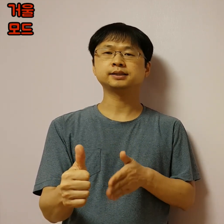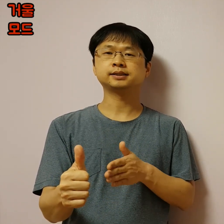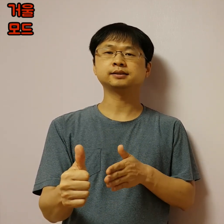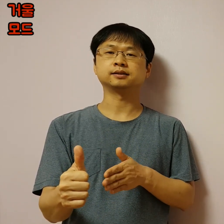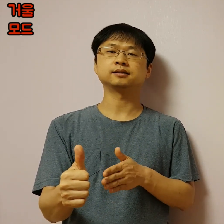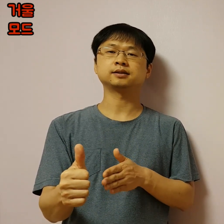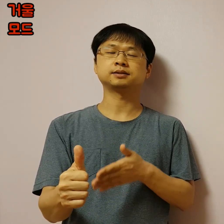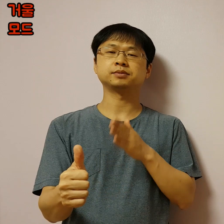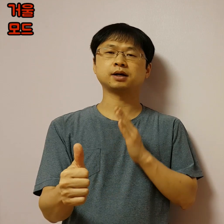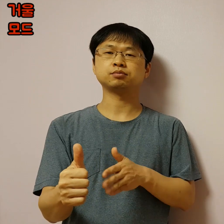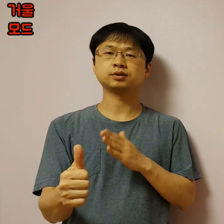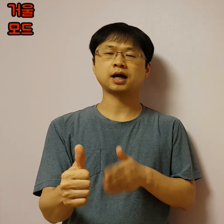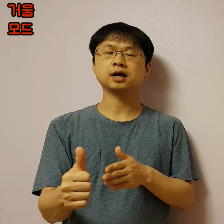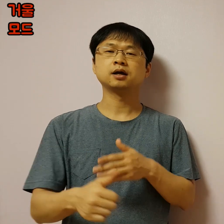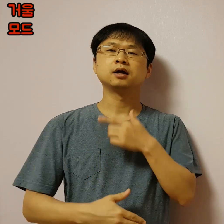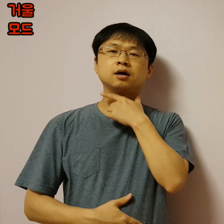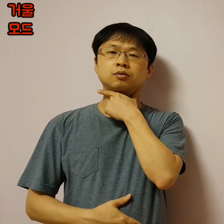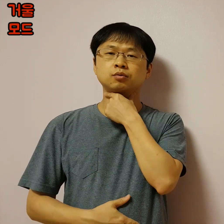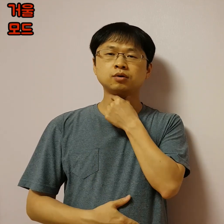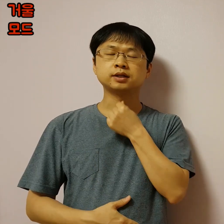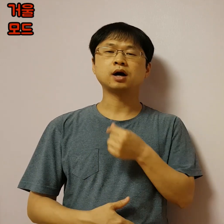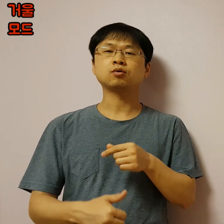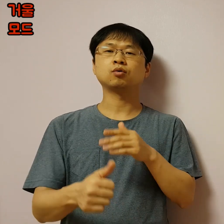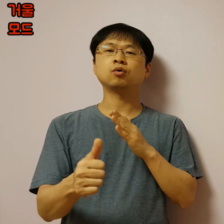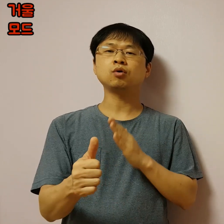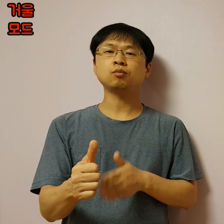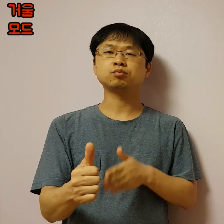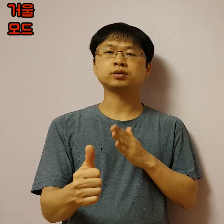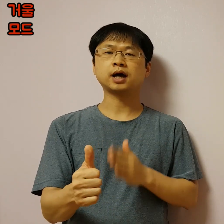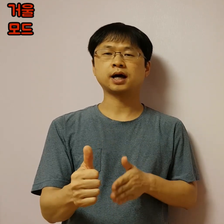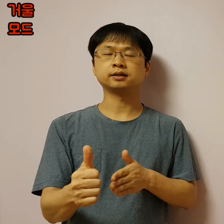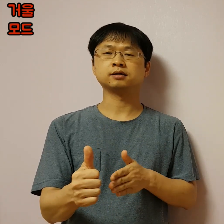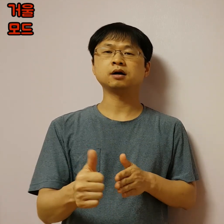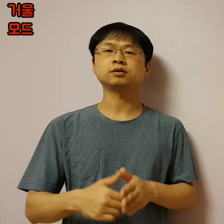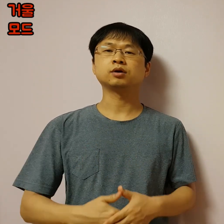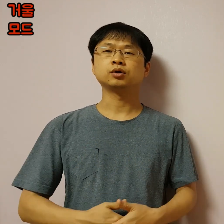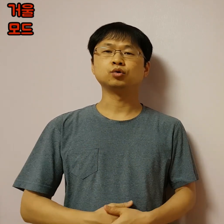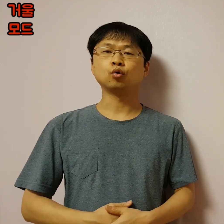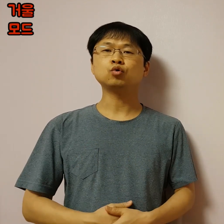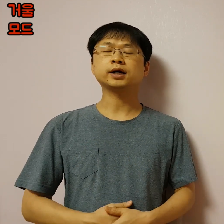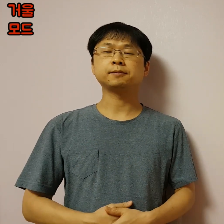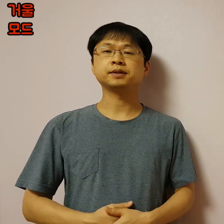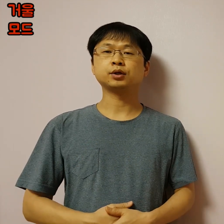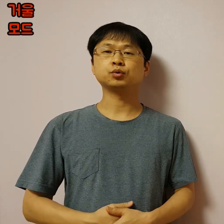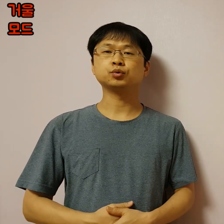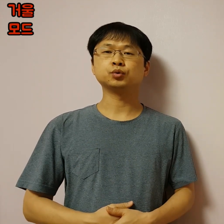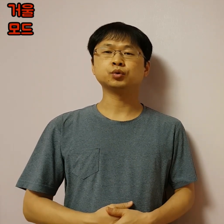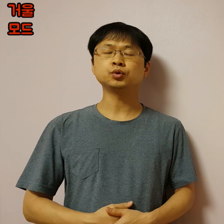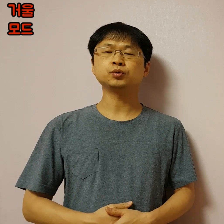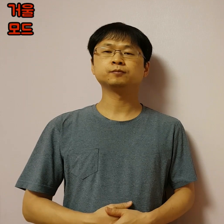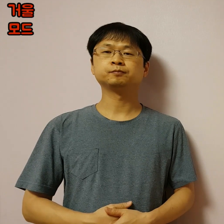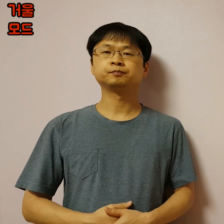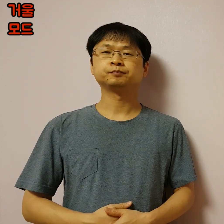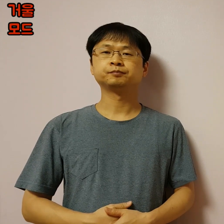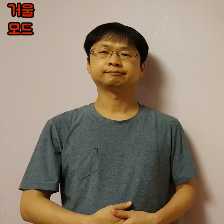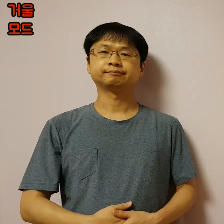플리즈 이런 뜻입니다. 부탁. 원하고 부탁하는 것, 요구가 됩니다. 요구.